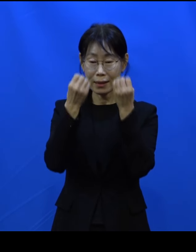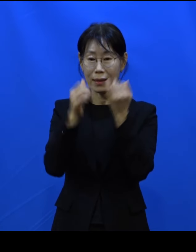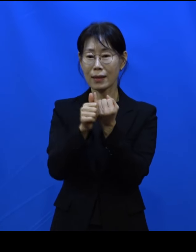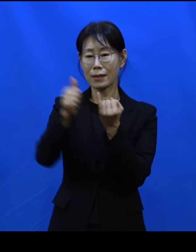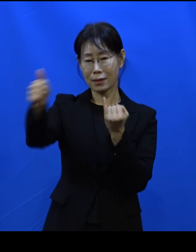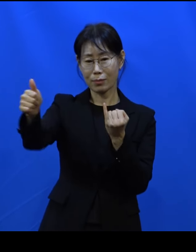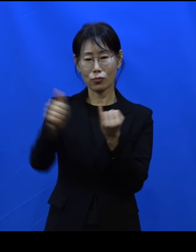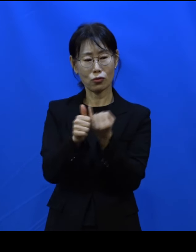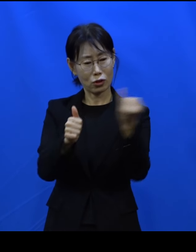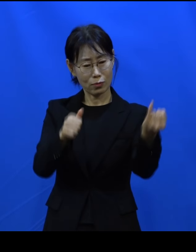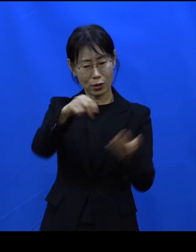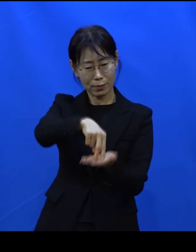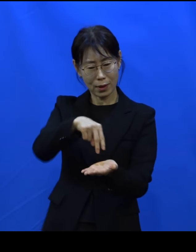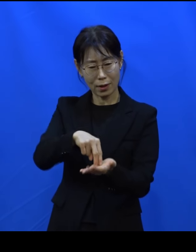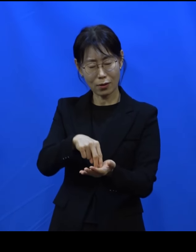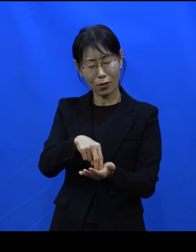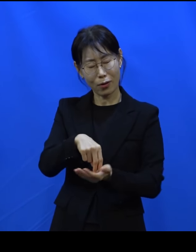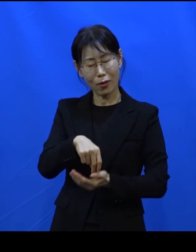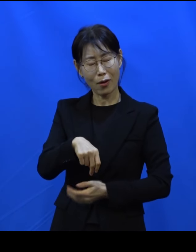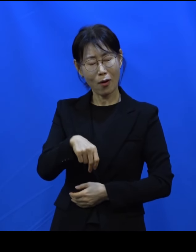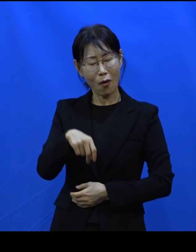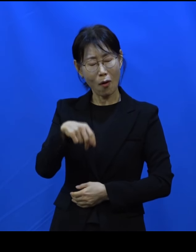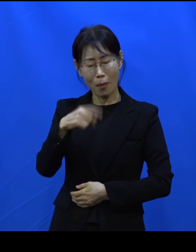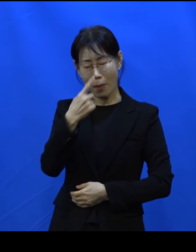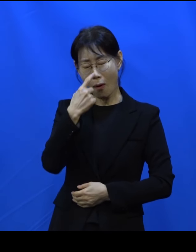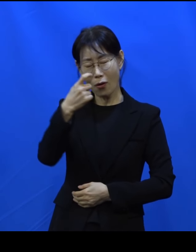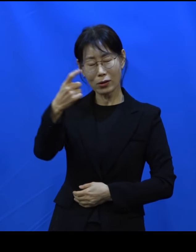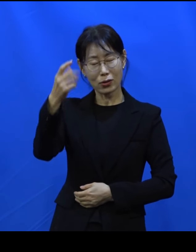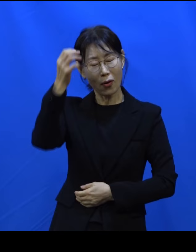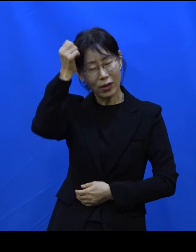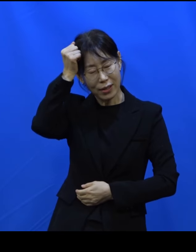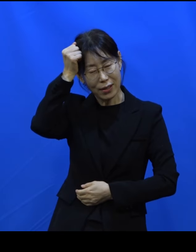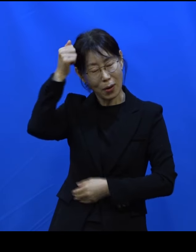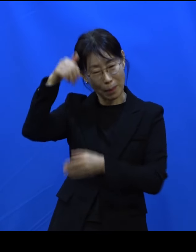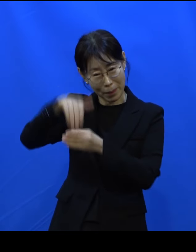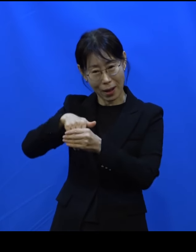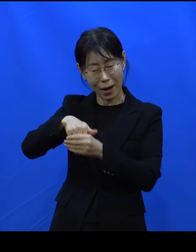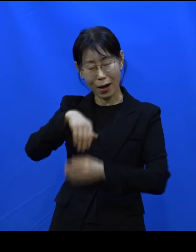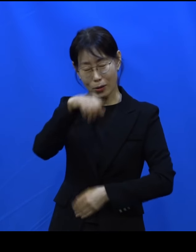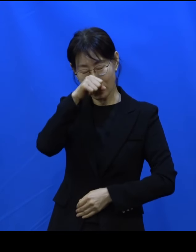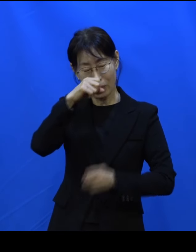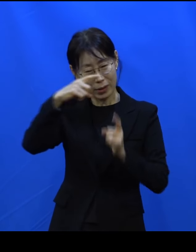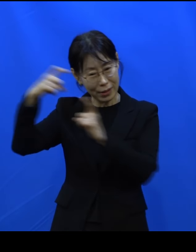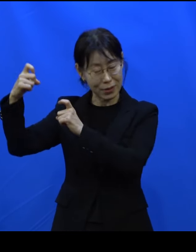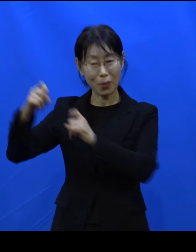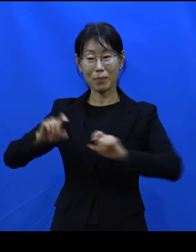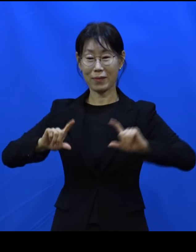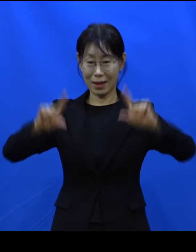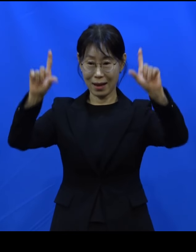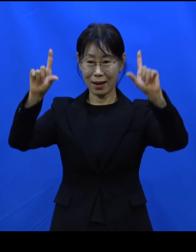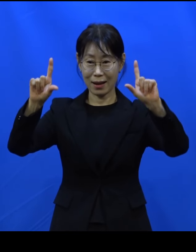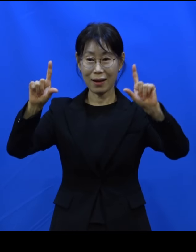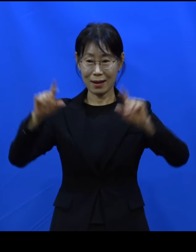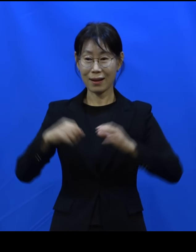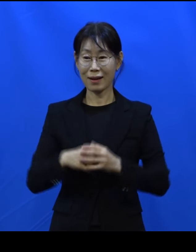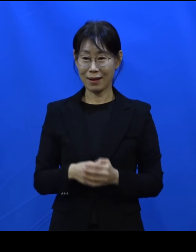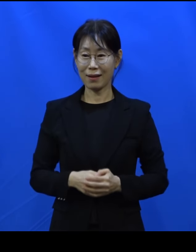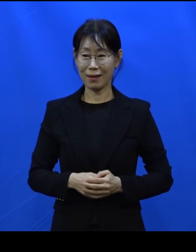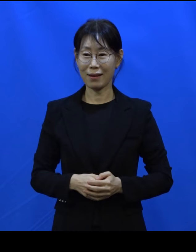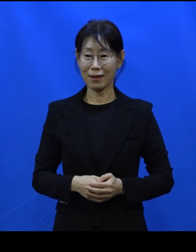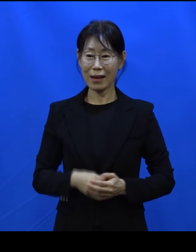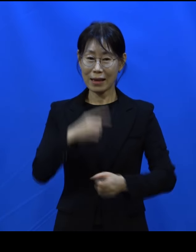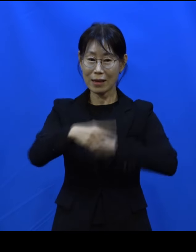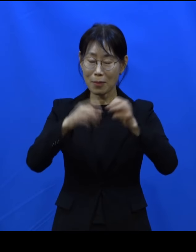잊지 못할 날이죠. 또 이 날은 늘 기억하고 기념합니다. 그죠? 결혼 기념일